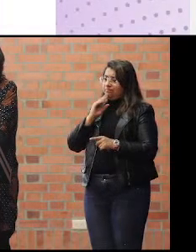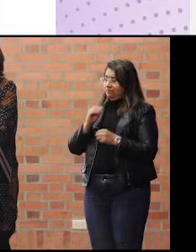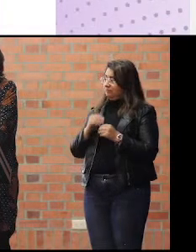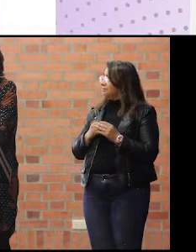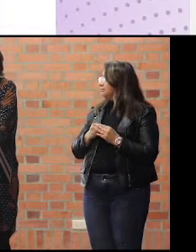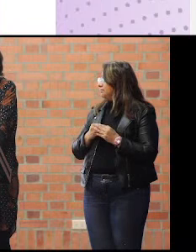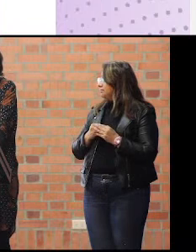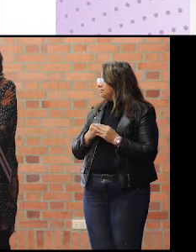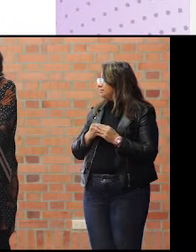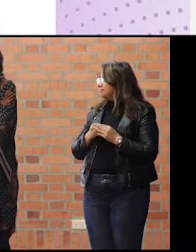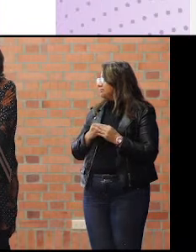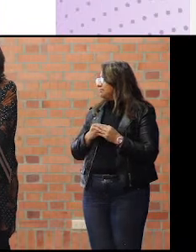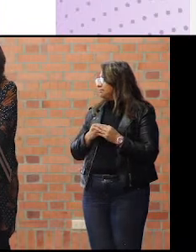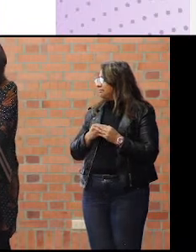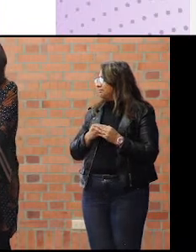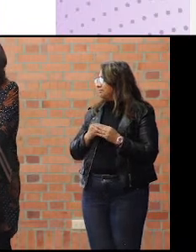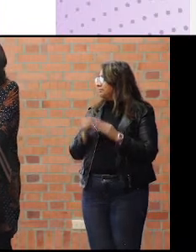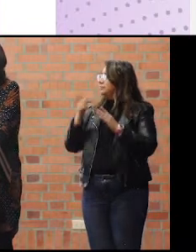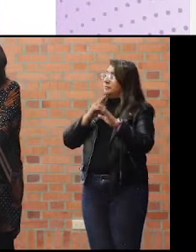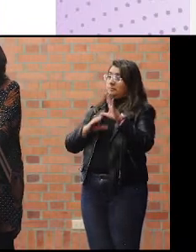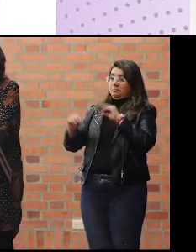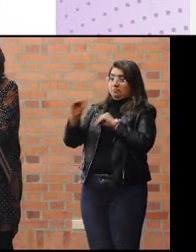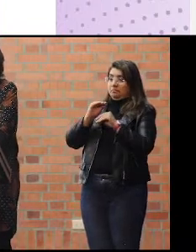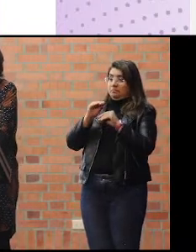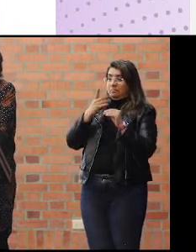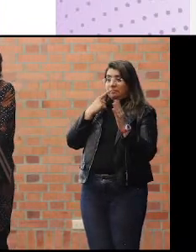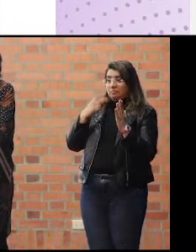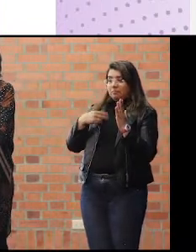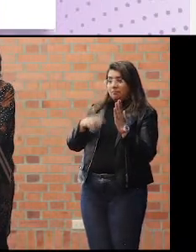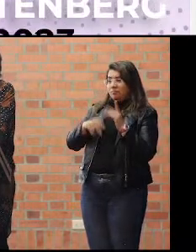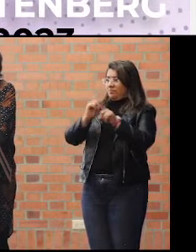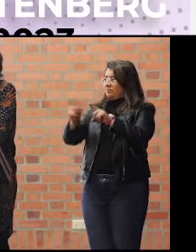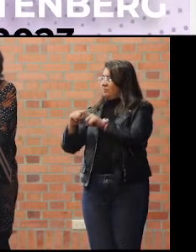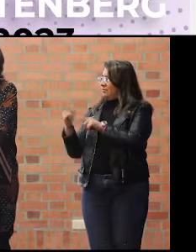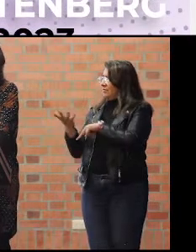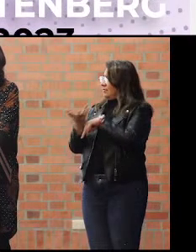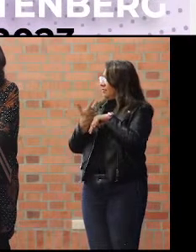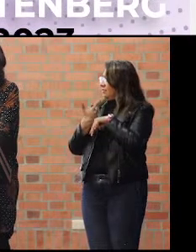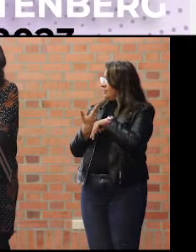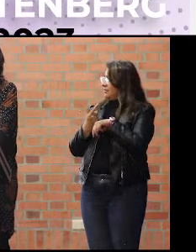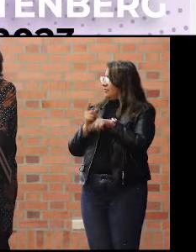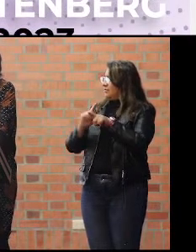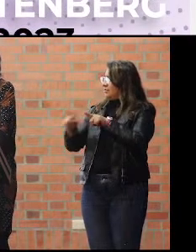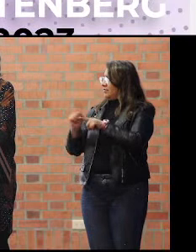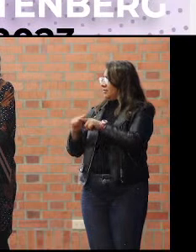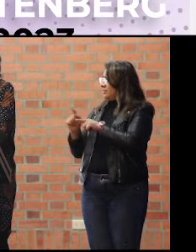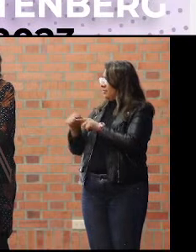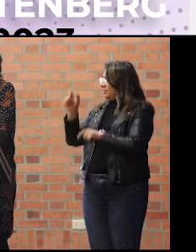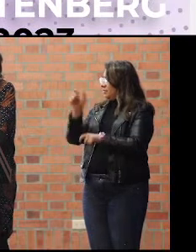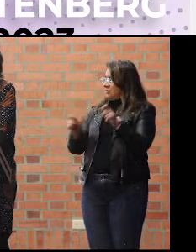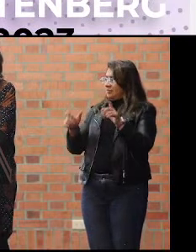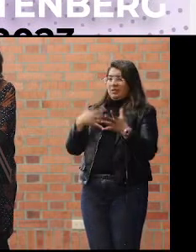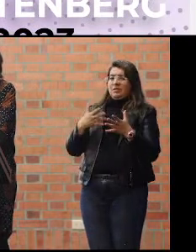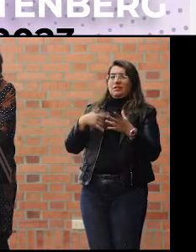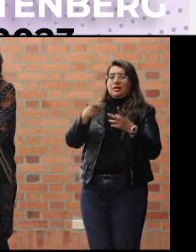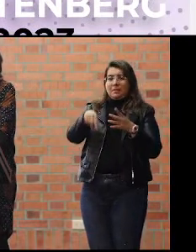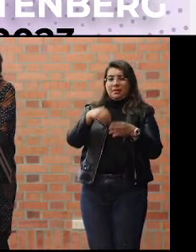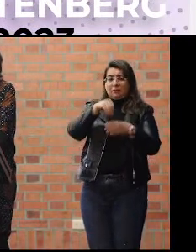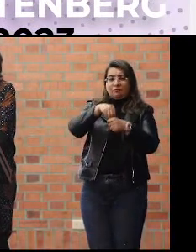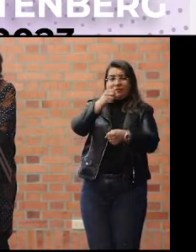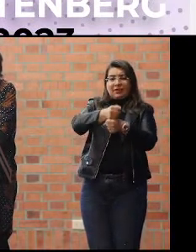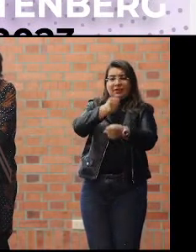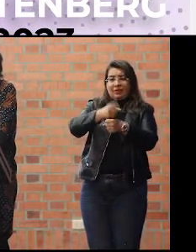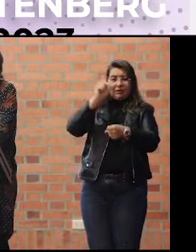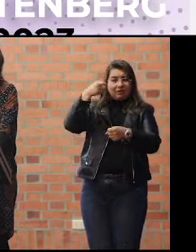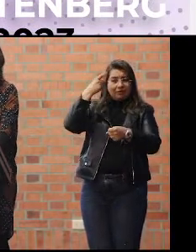la gente y a su país hablaba con el senador y con los taxistas con la señora que vendía flores con los funcionarios públicos y con las jóvenes